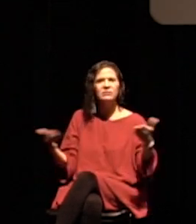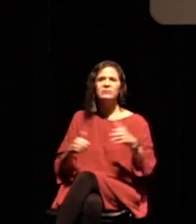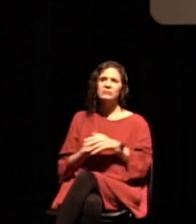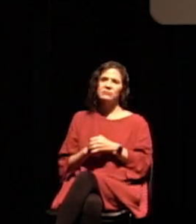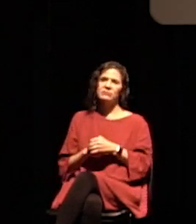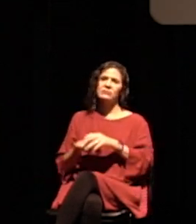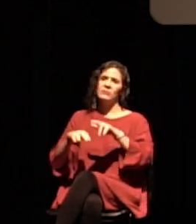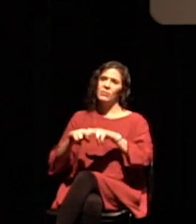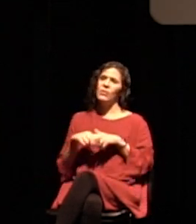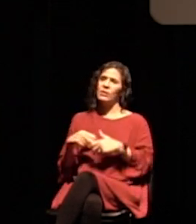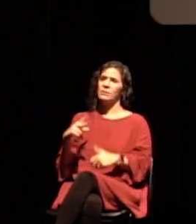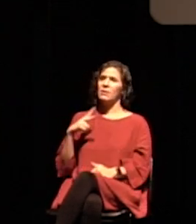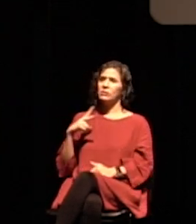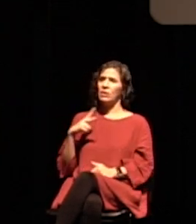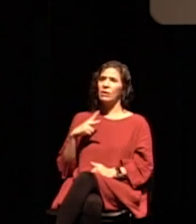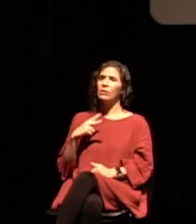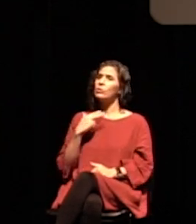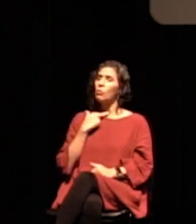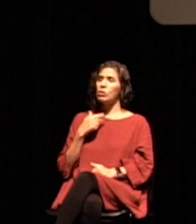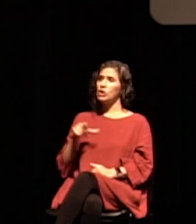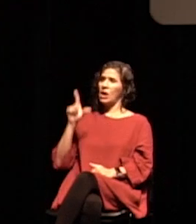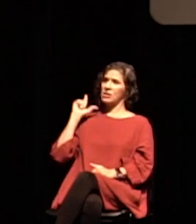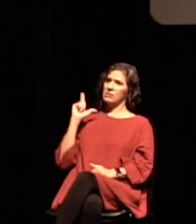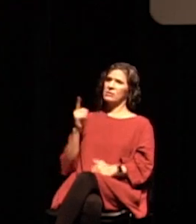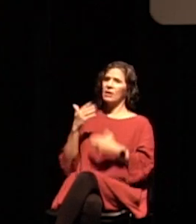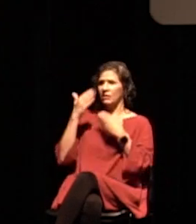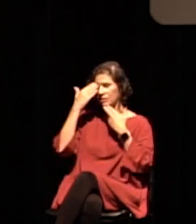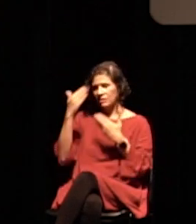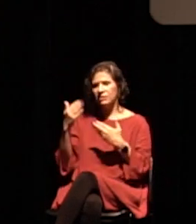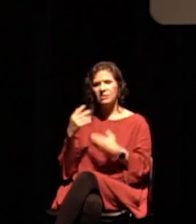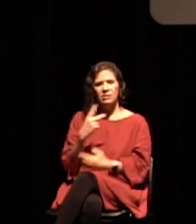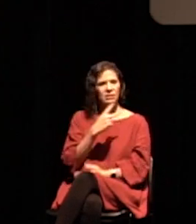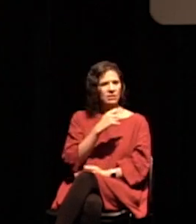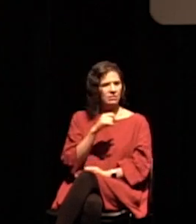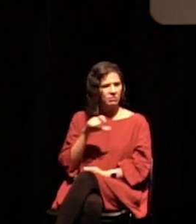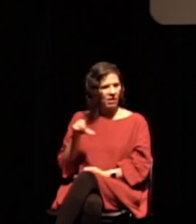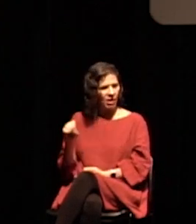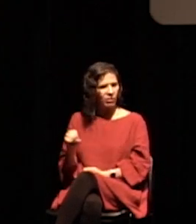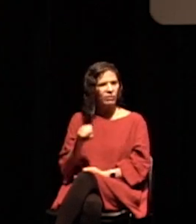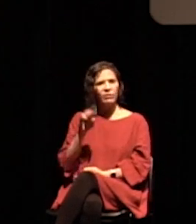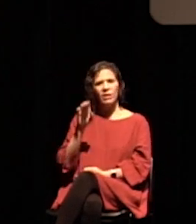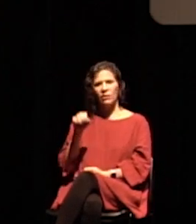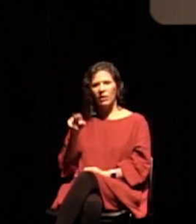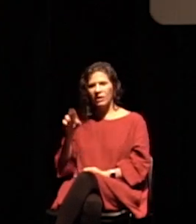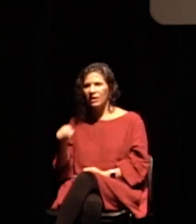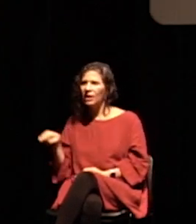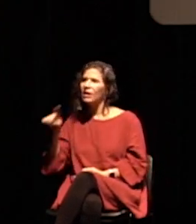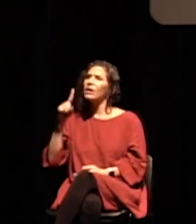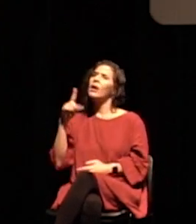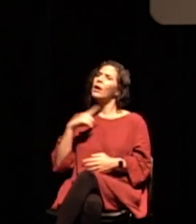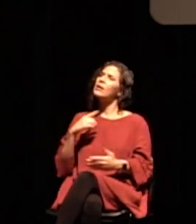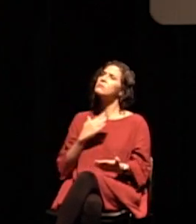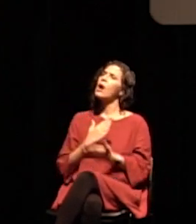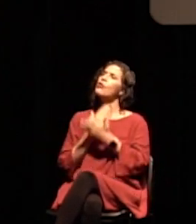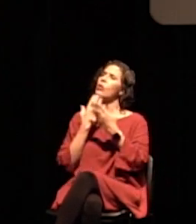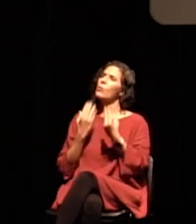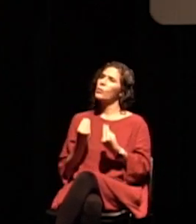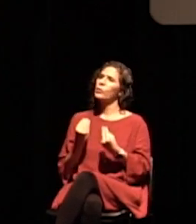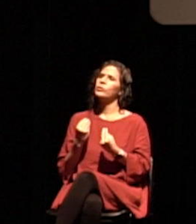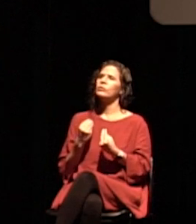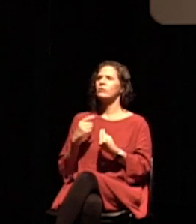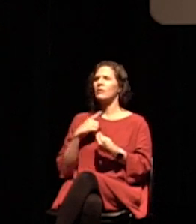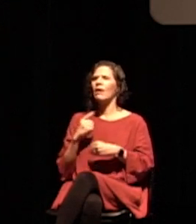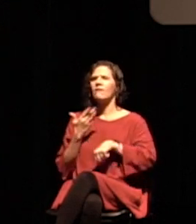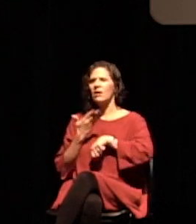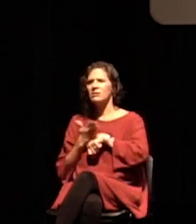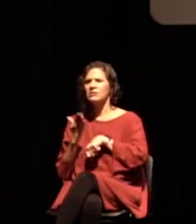circunstâncias pessoais adversas, eu não pude fazer antes, ao Paulo Venâncio, ao Eucanã, que colaboraram com